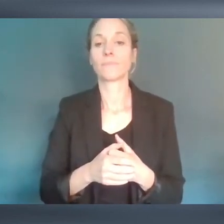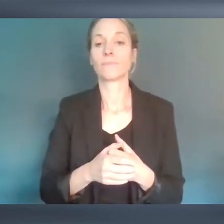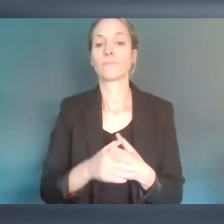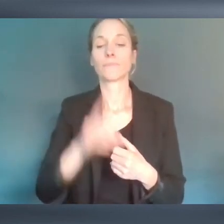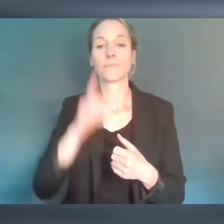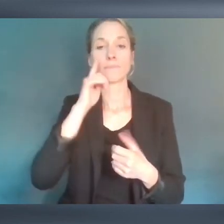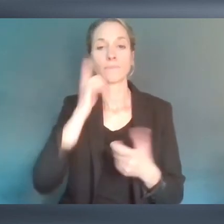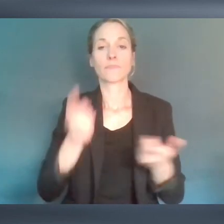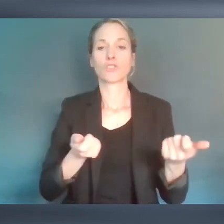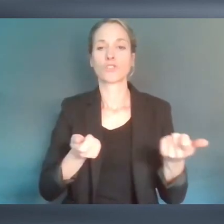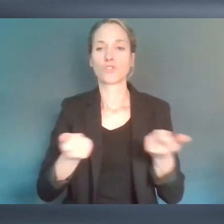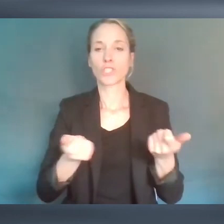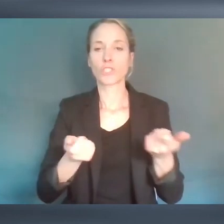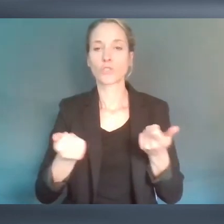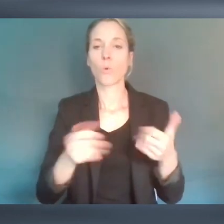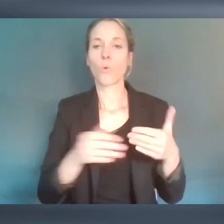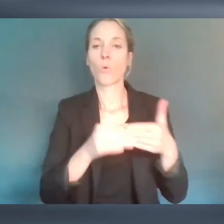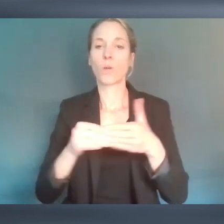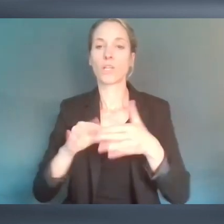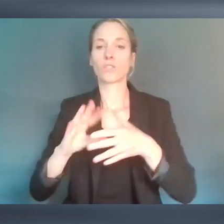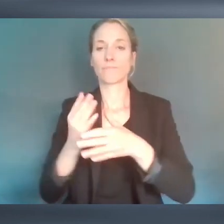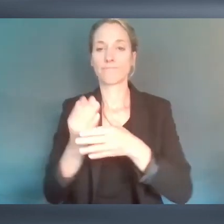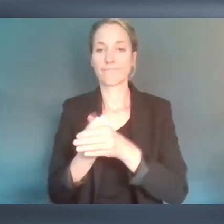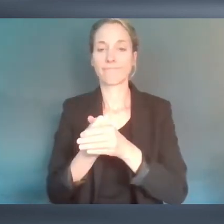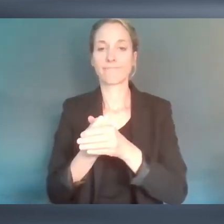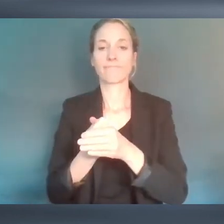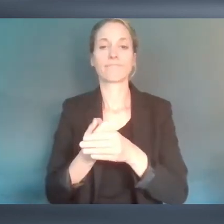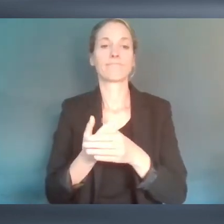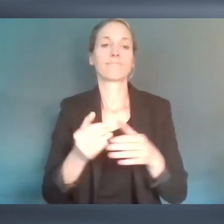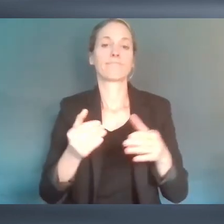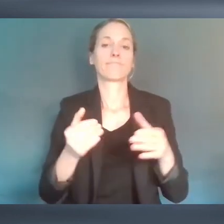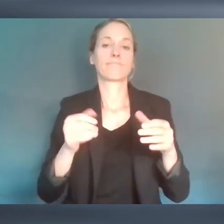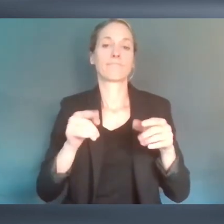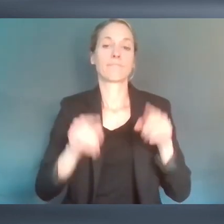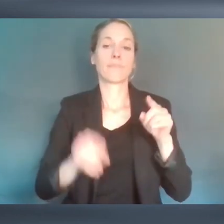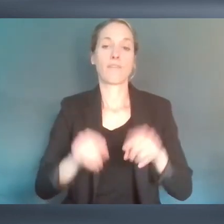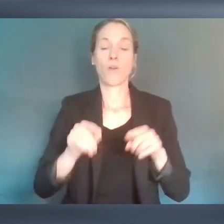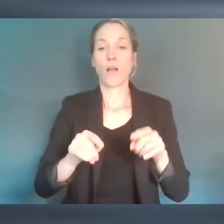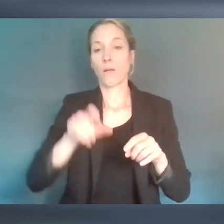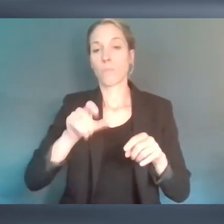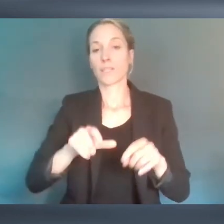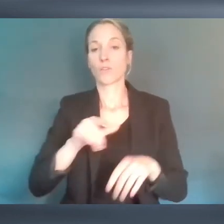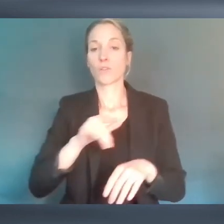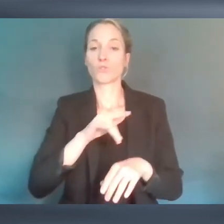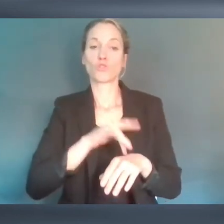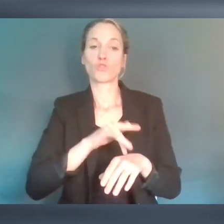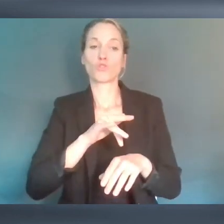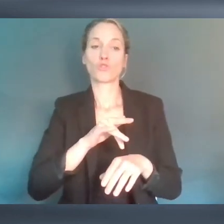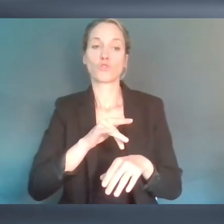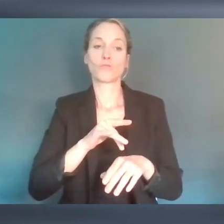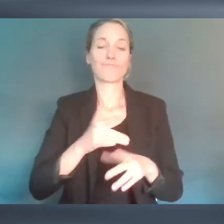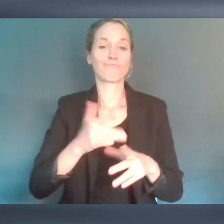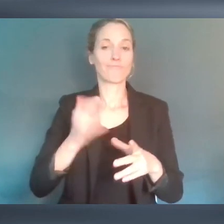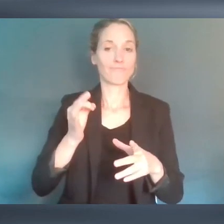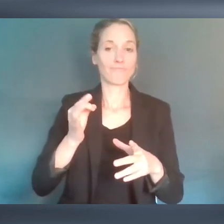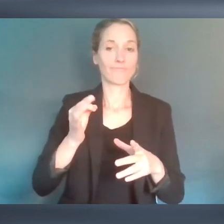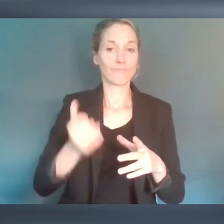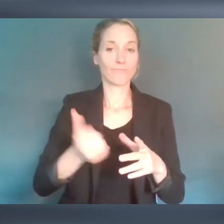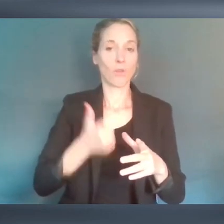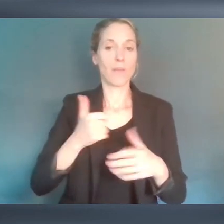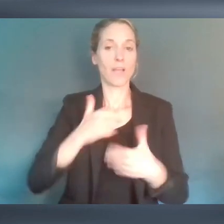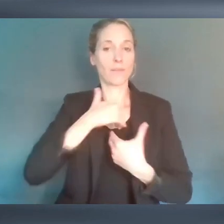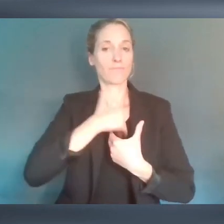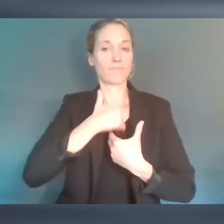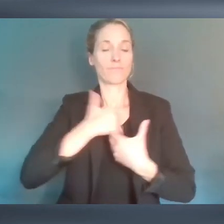le leadership, l'inclusion, on peut y être plus ou moins sensible et finalement le porter déjà soi-même,